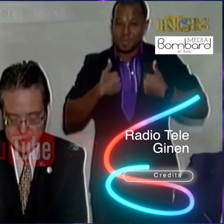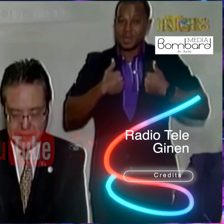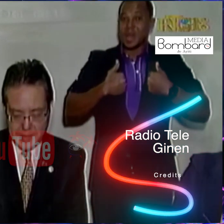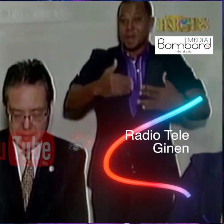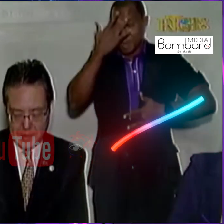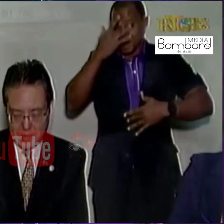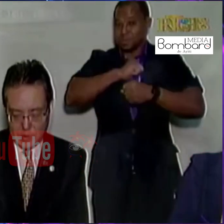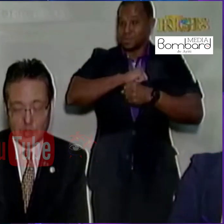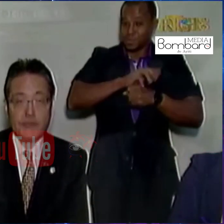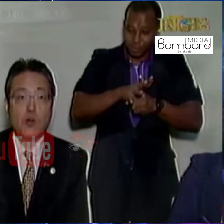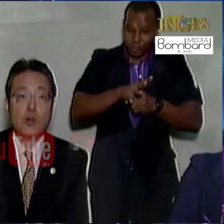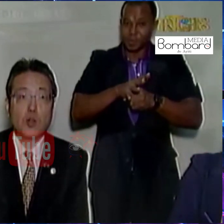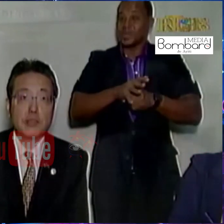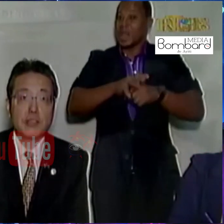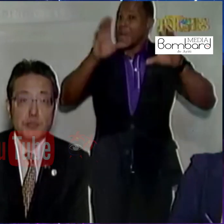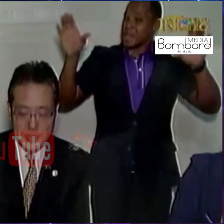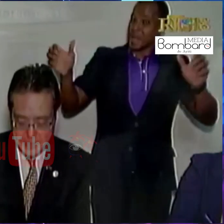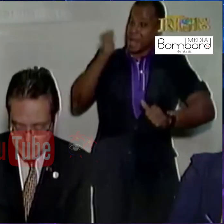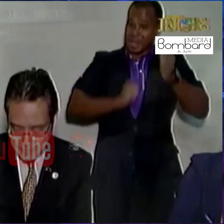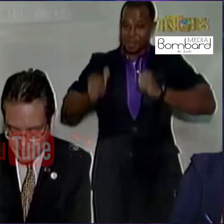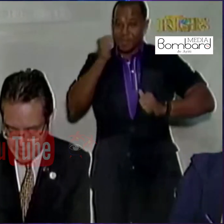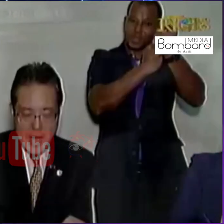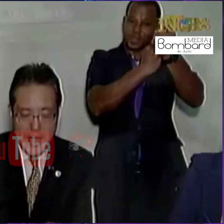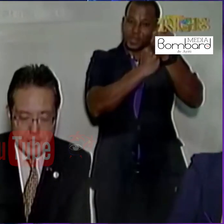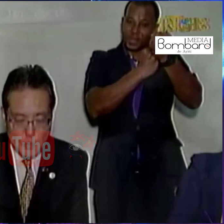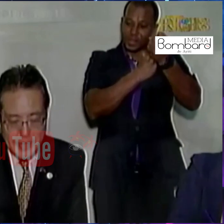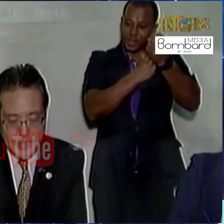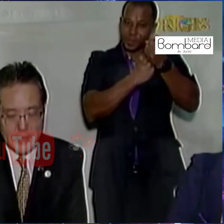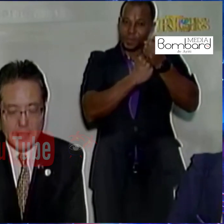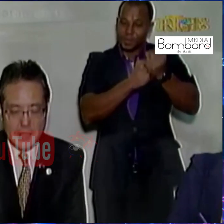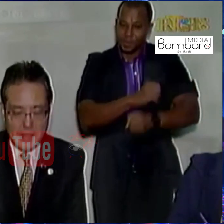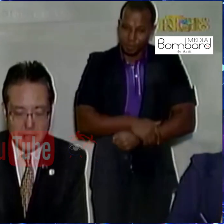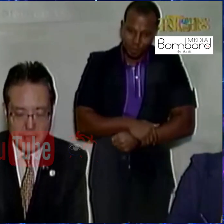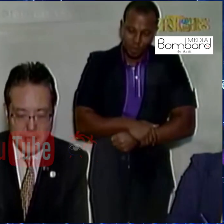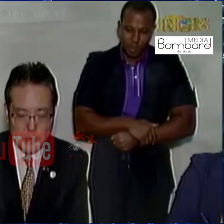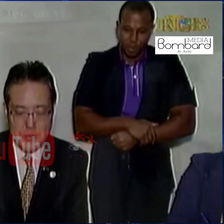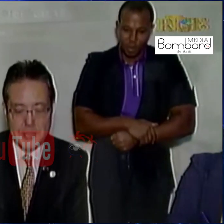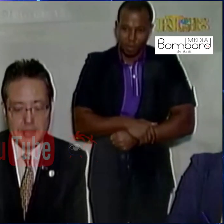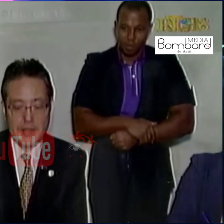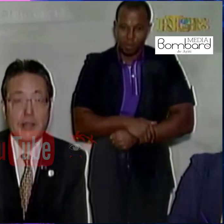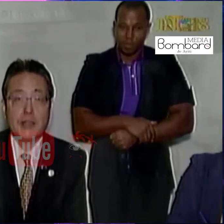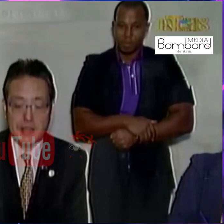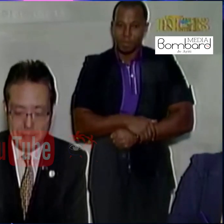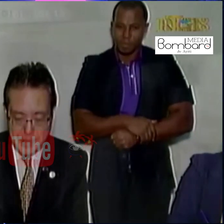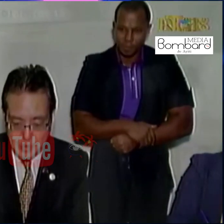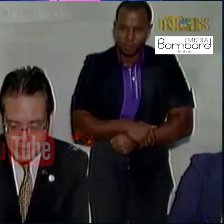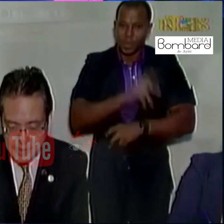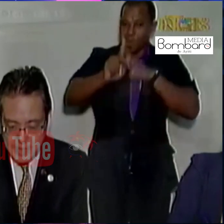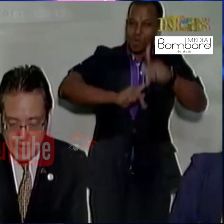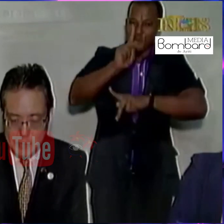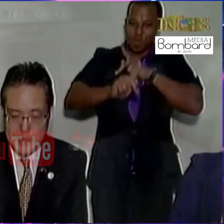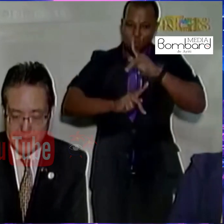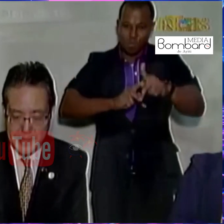de solidarité devront contribuer à explorer les potentialités des